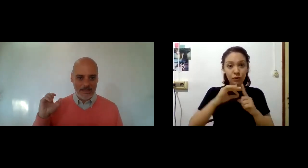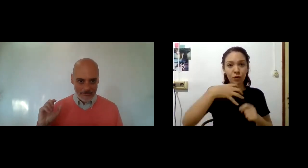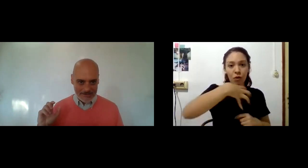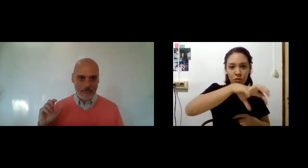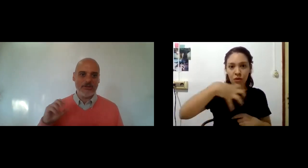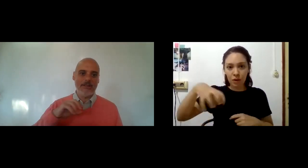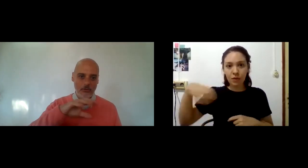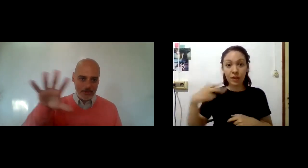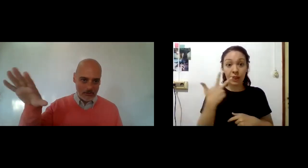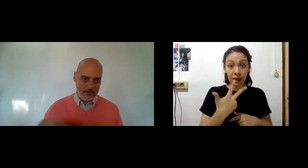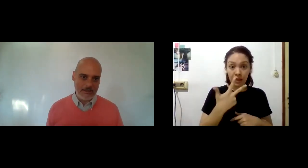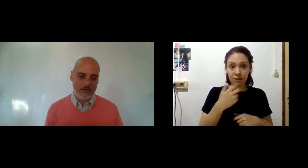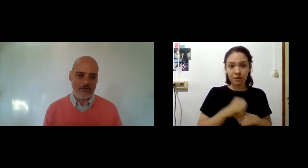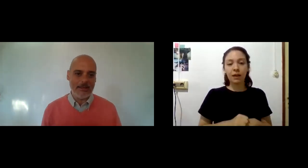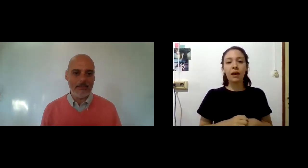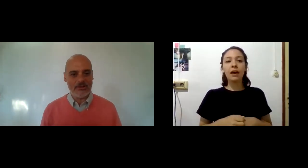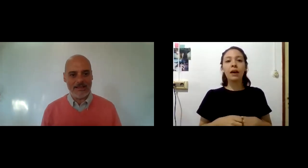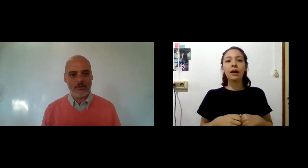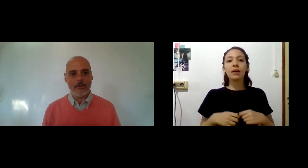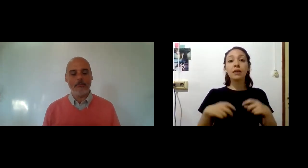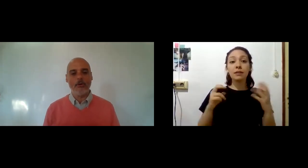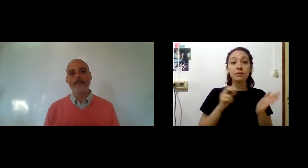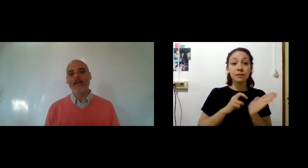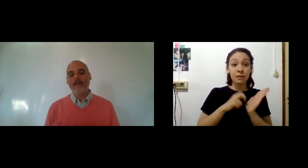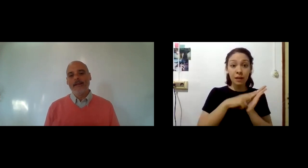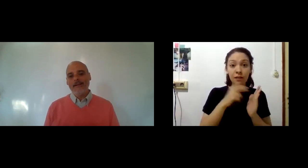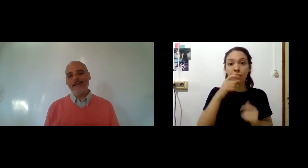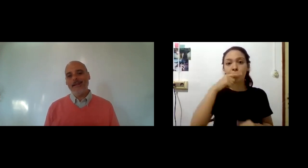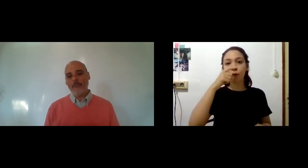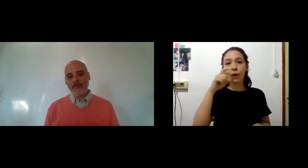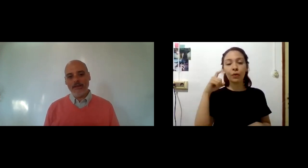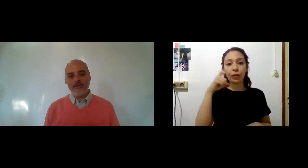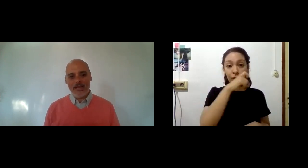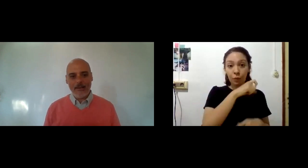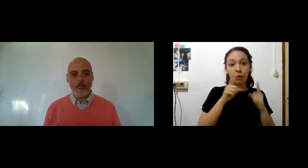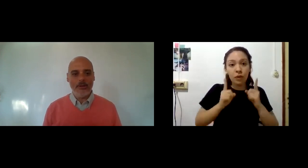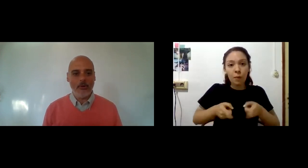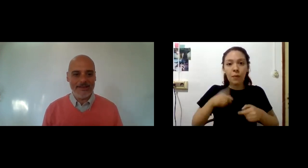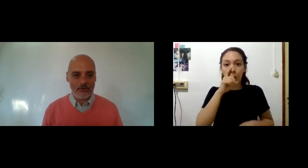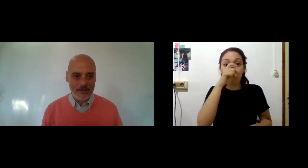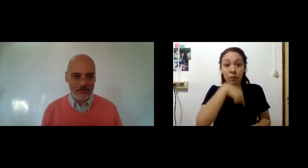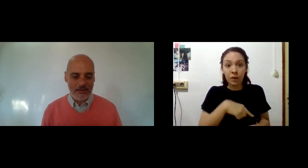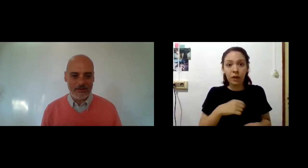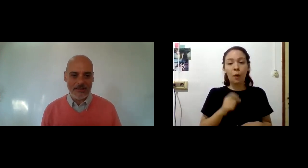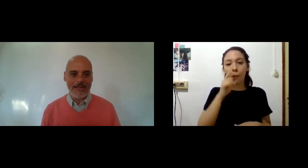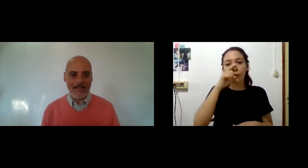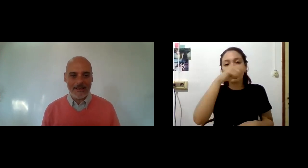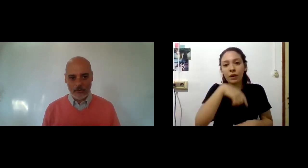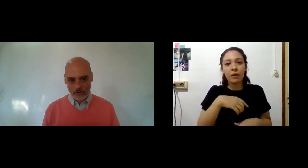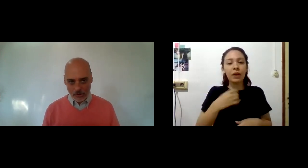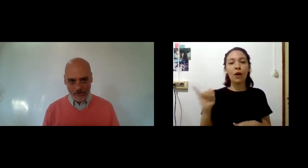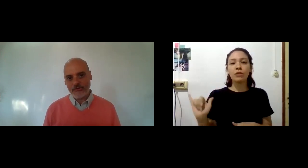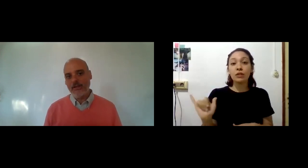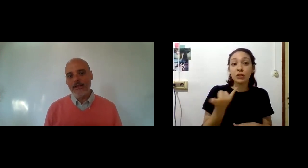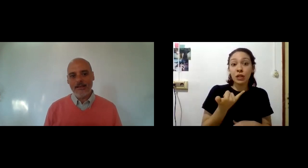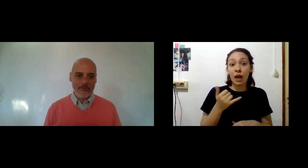Montevideo. Originariamente era Montevideo, luego nos expandimos a Salto y Tacuarembó. Y en Montevideo ya pudimos desarrollarnos en lo que se llama el área de